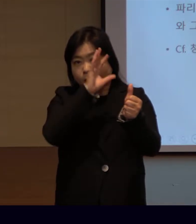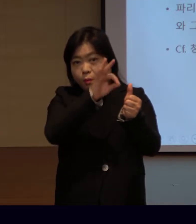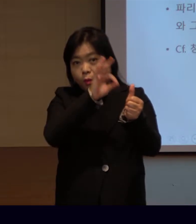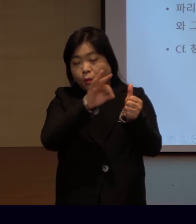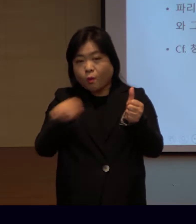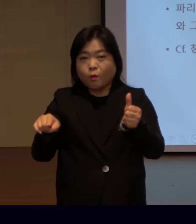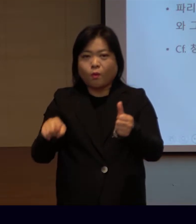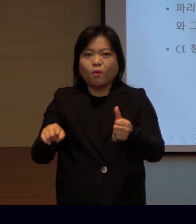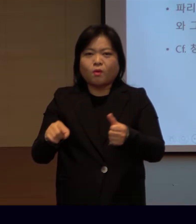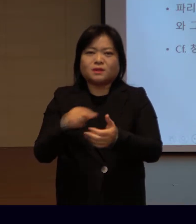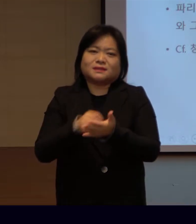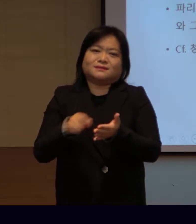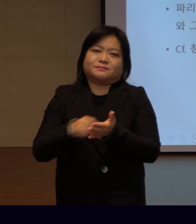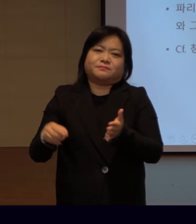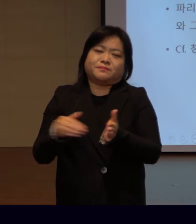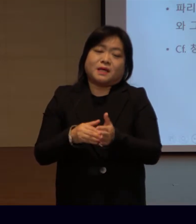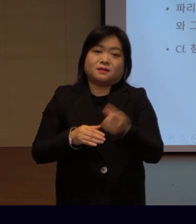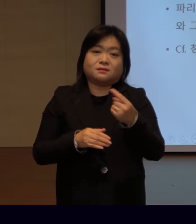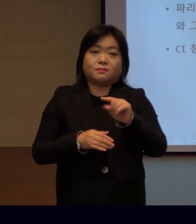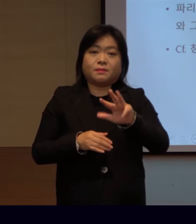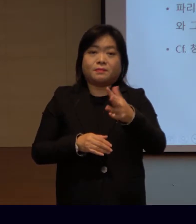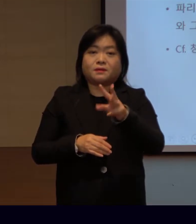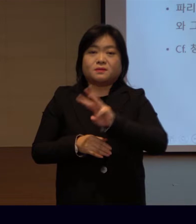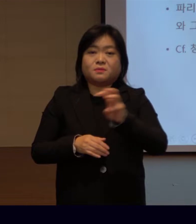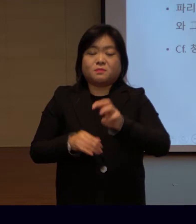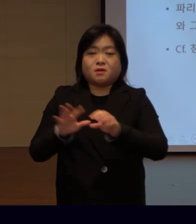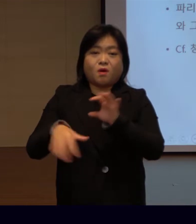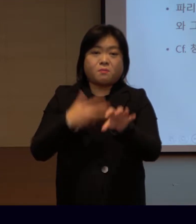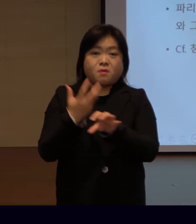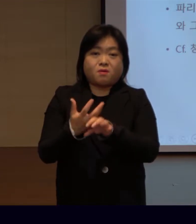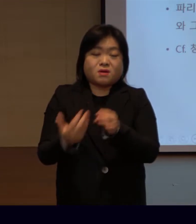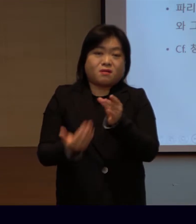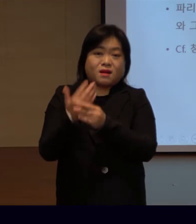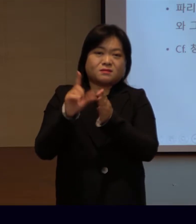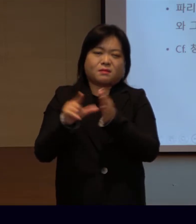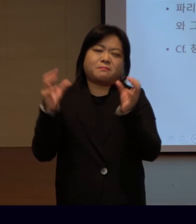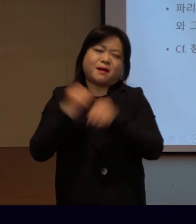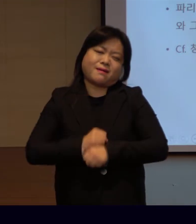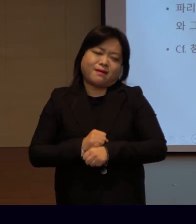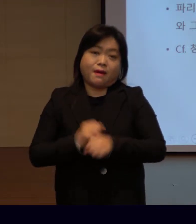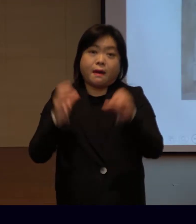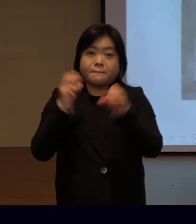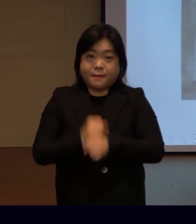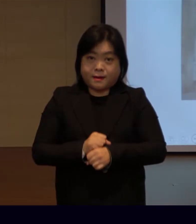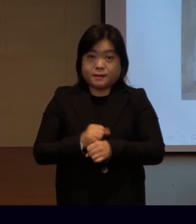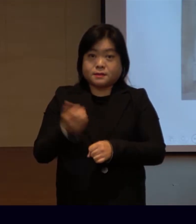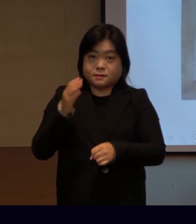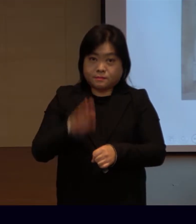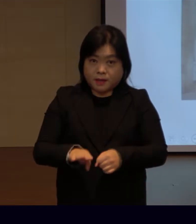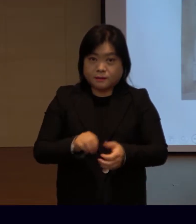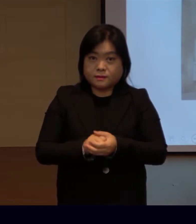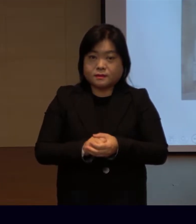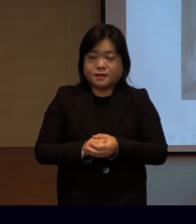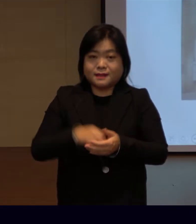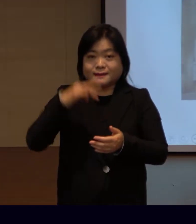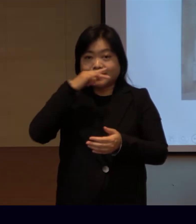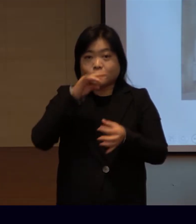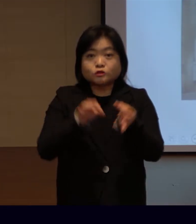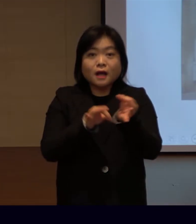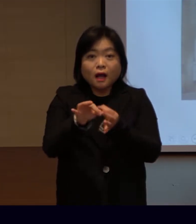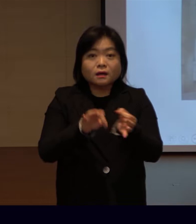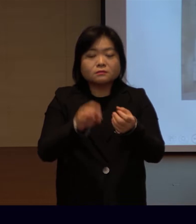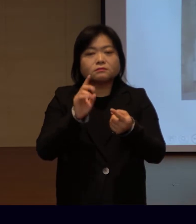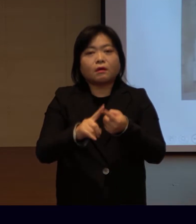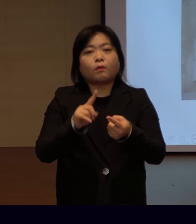노렸는데 1830년 혁명이 일어날 때 망해요. 그런데 그 사람은 망했지만 그 향수 가게는